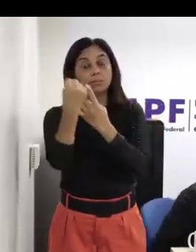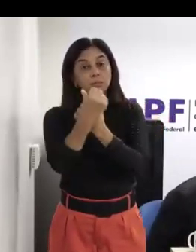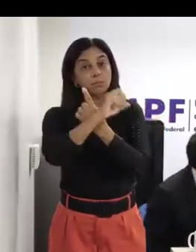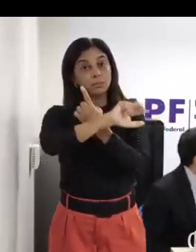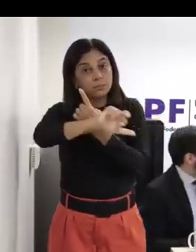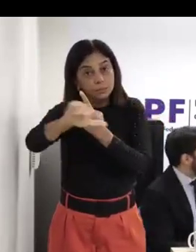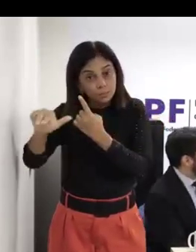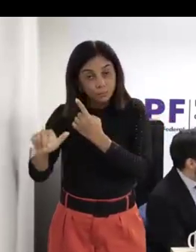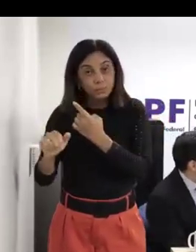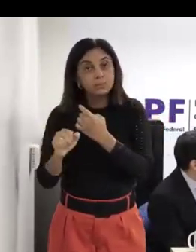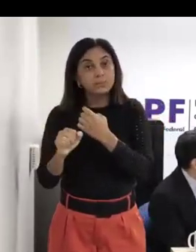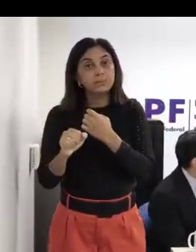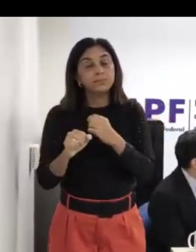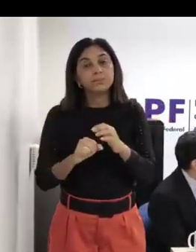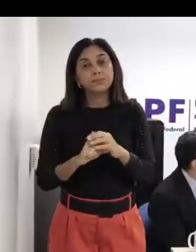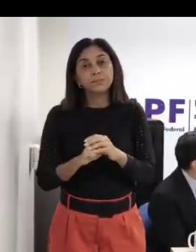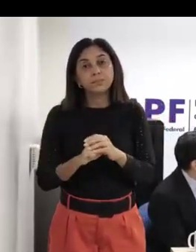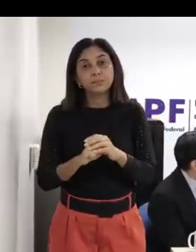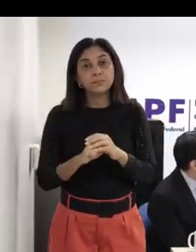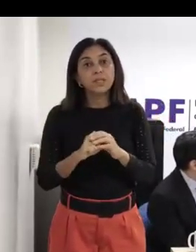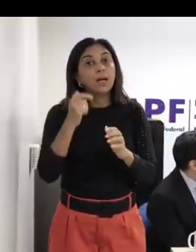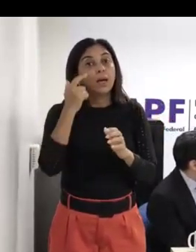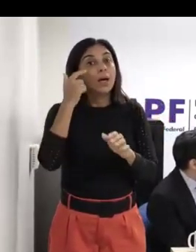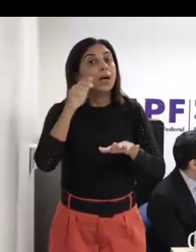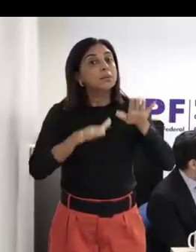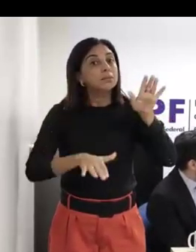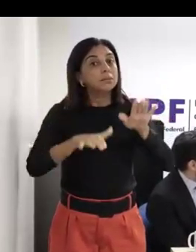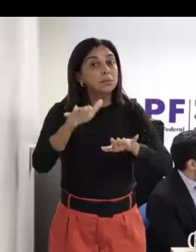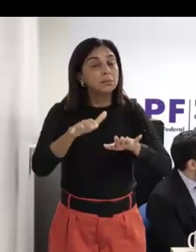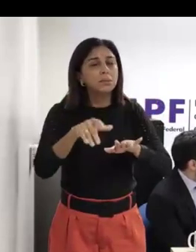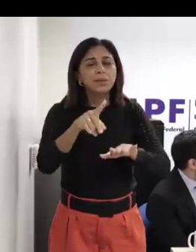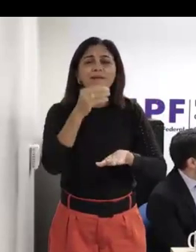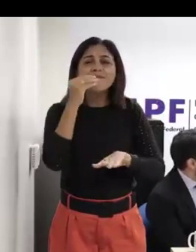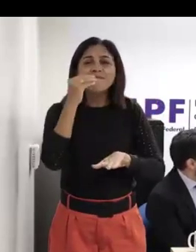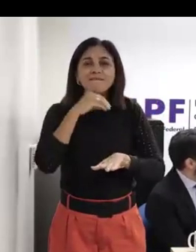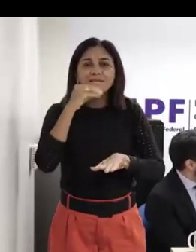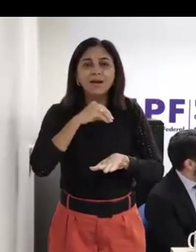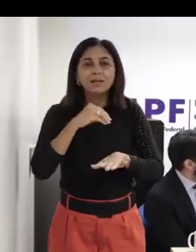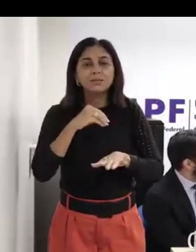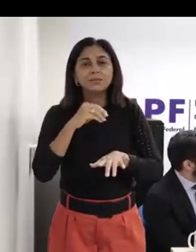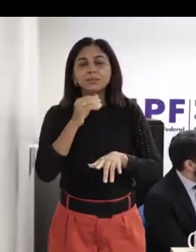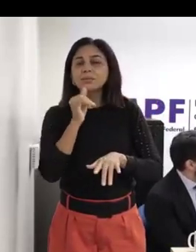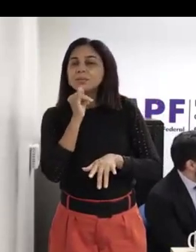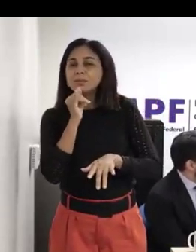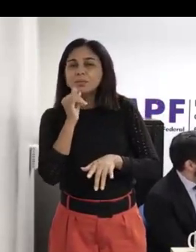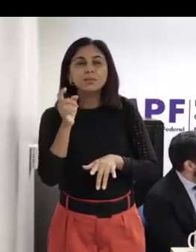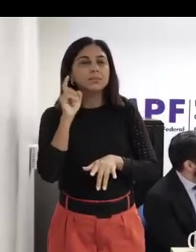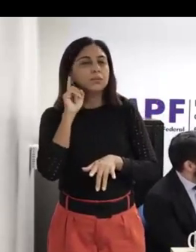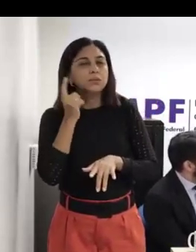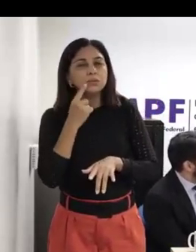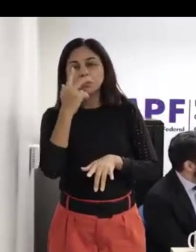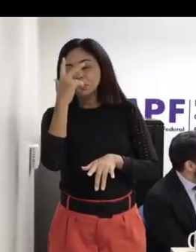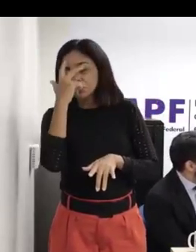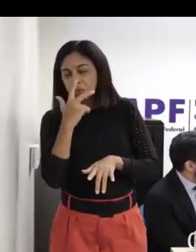dentre elas aquelas que apresentam maior vulnerabilidade como por exemplo as pessoas com deficiências ou com algum transtorno